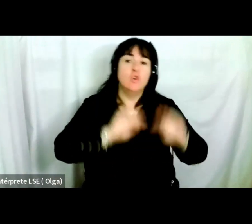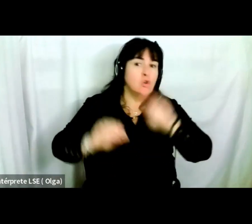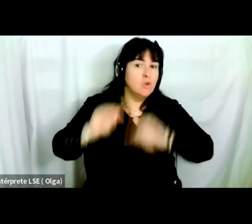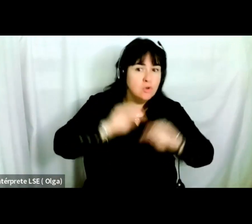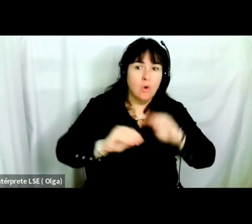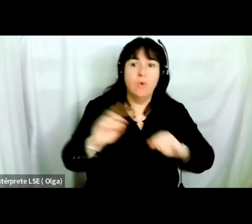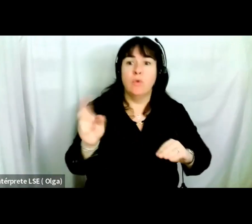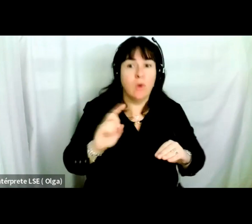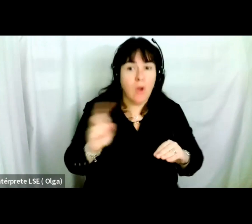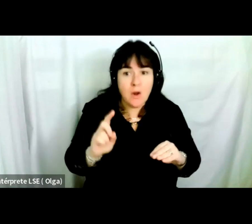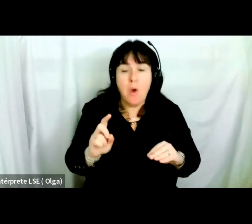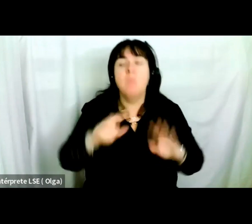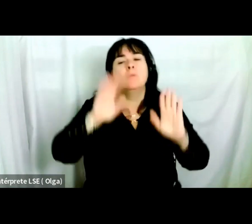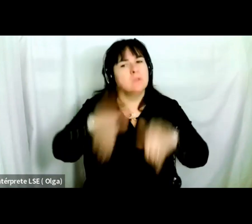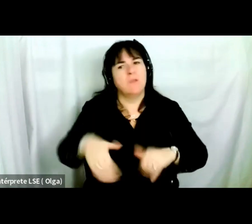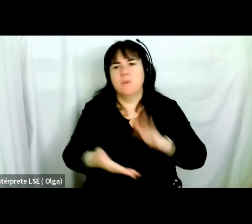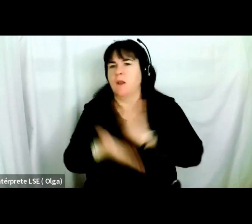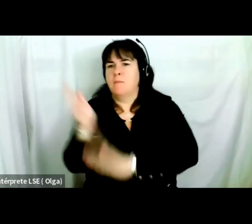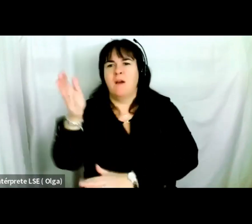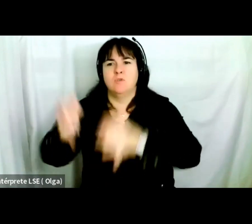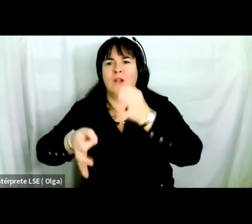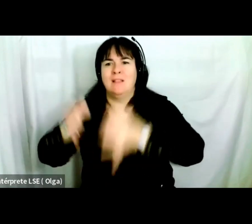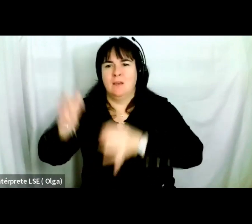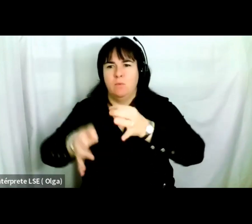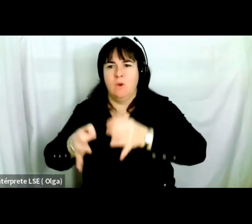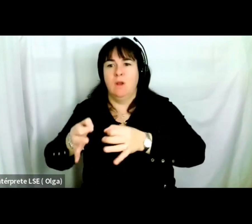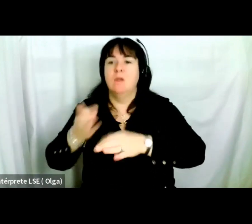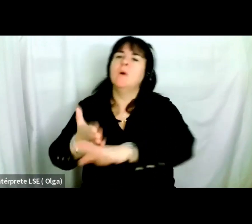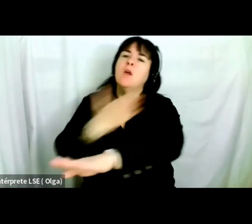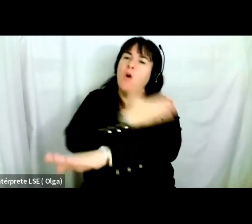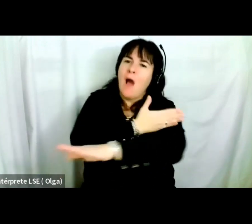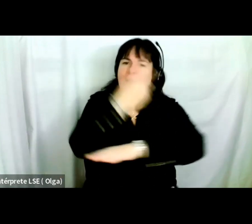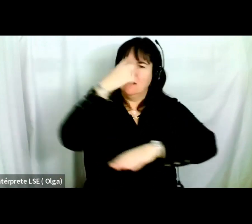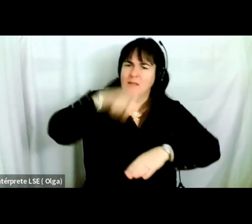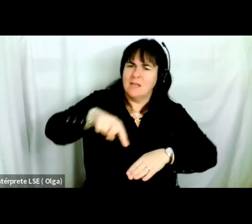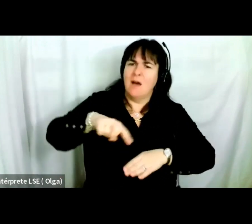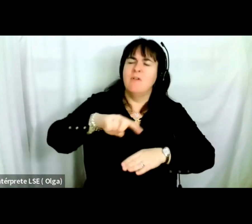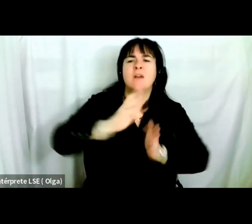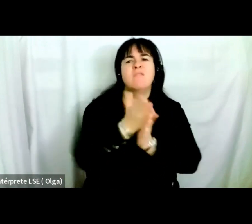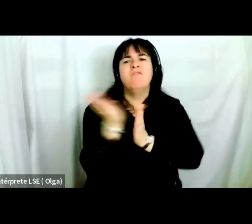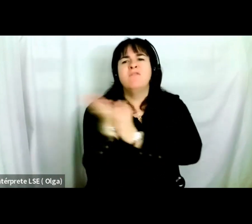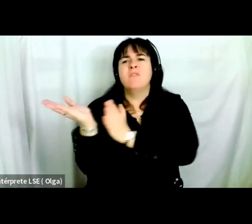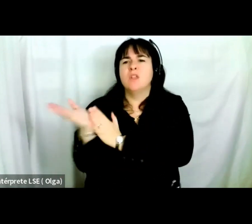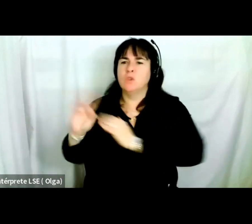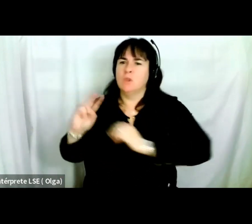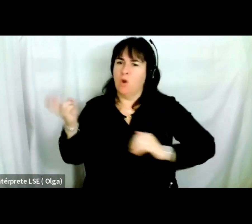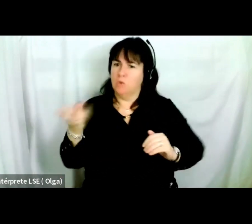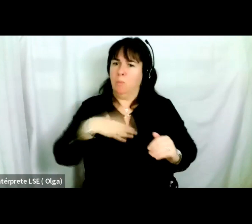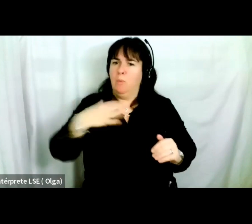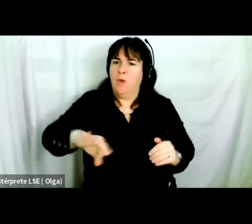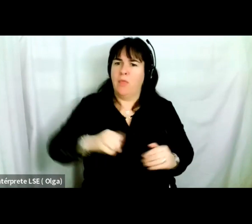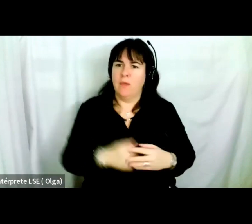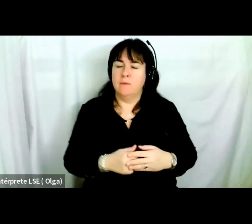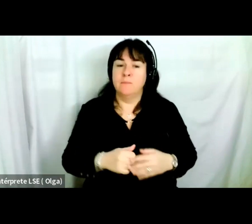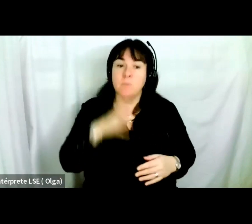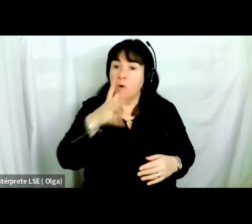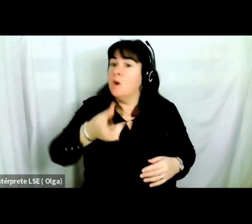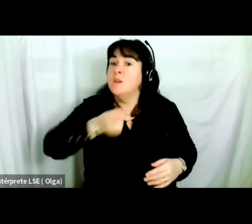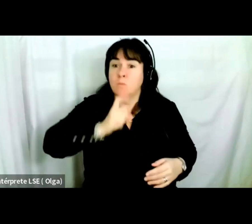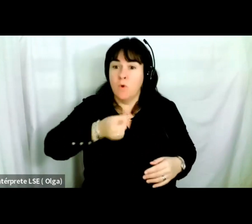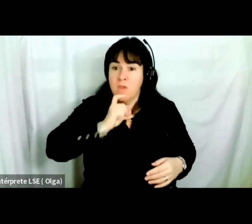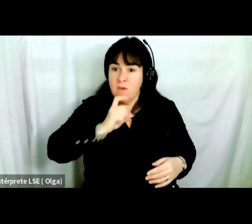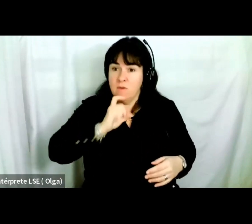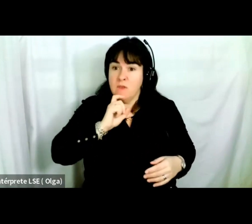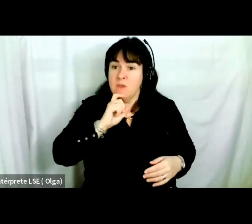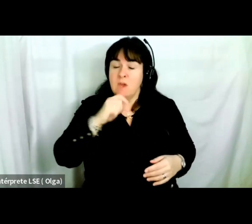a los tribunales, pero conocerlos, porque es muy difícil que alguien pueda pensar en resolver